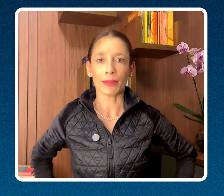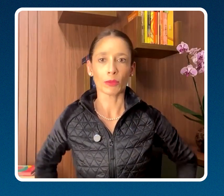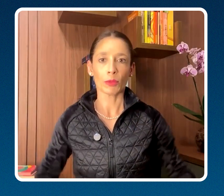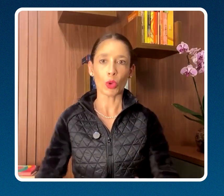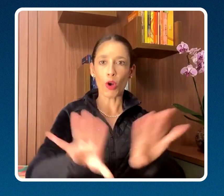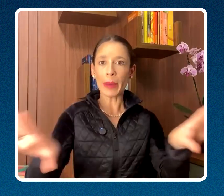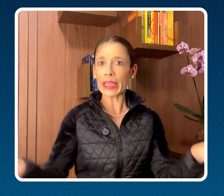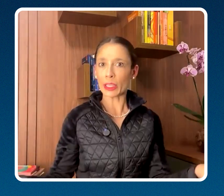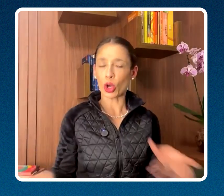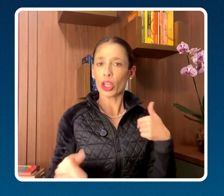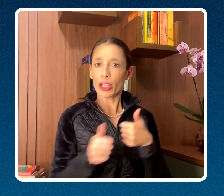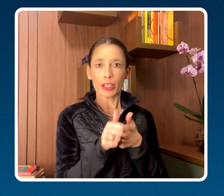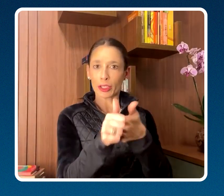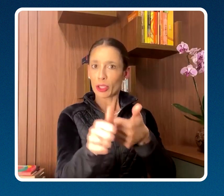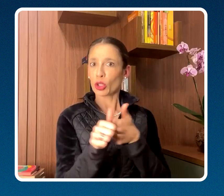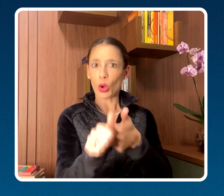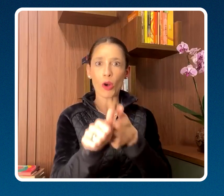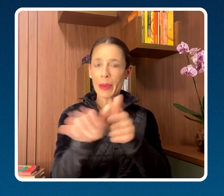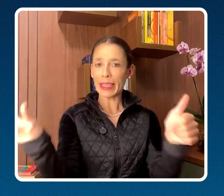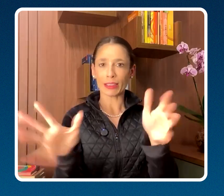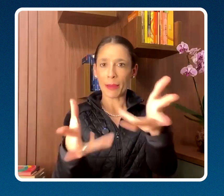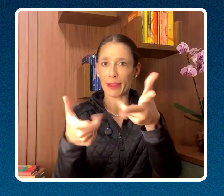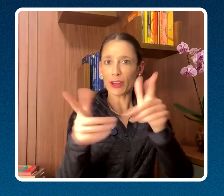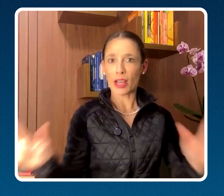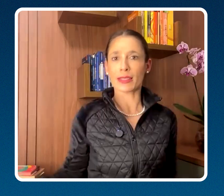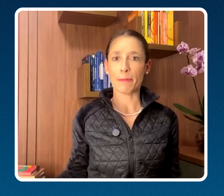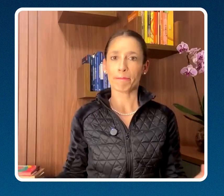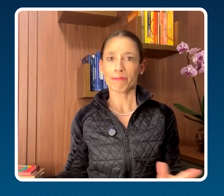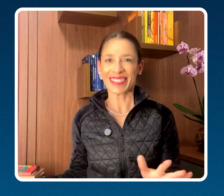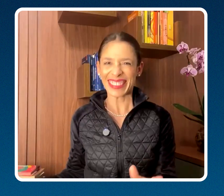Por favor, se eu estiver tomando muito tempo, você me avisa, viu?